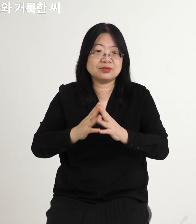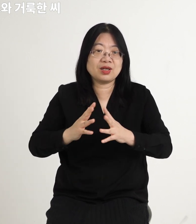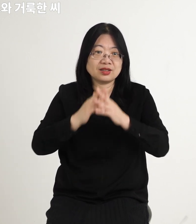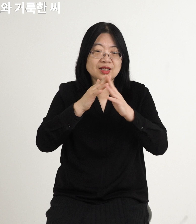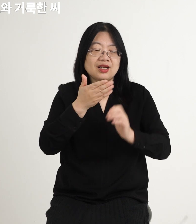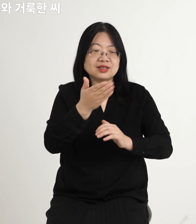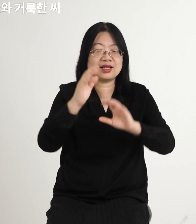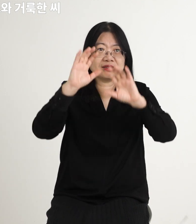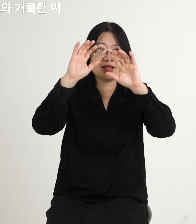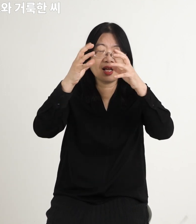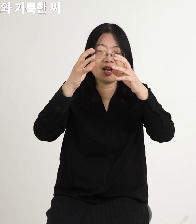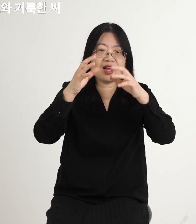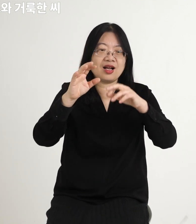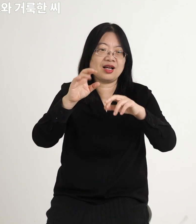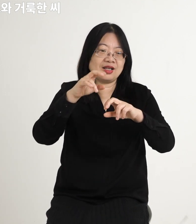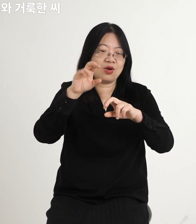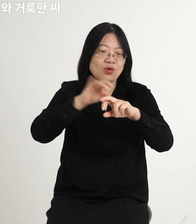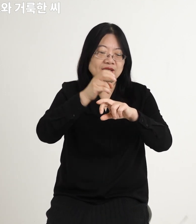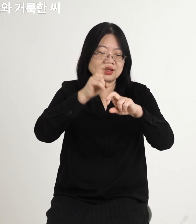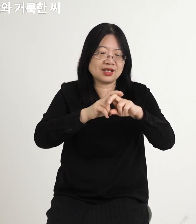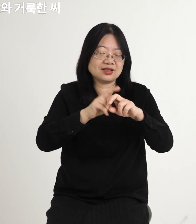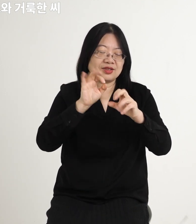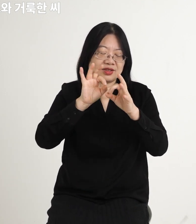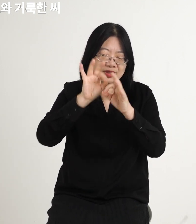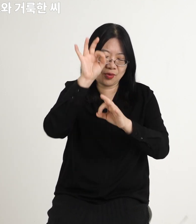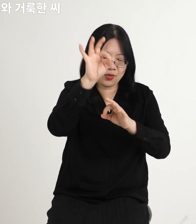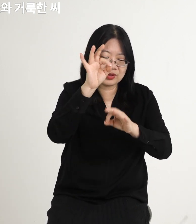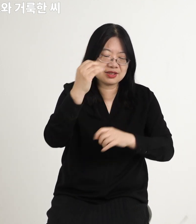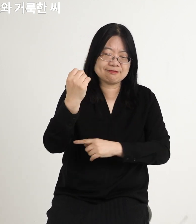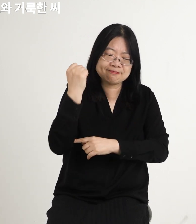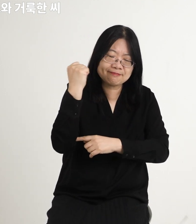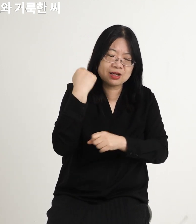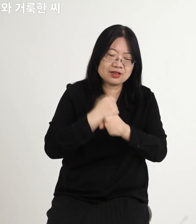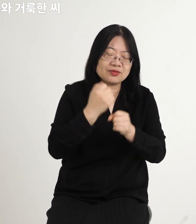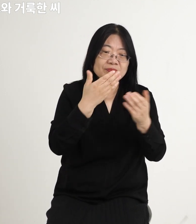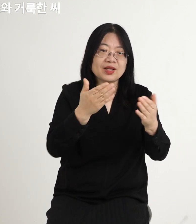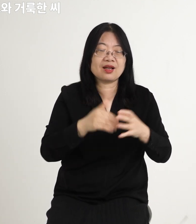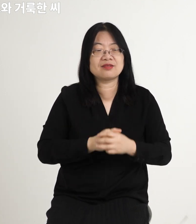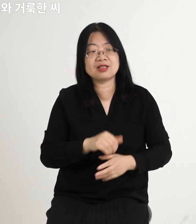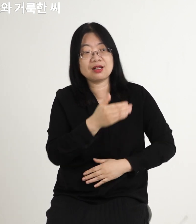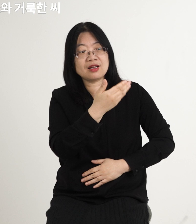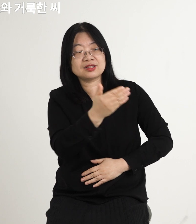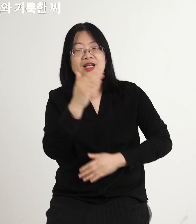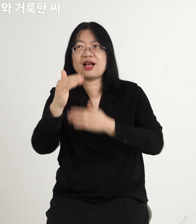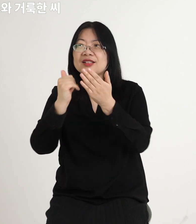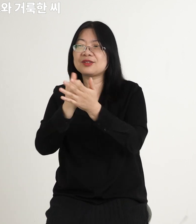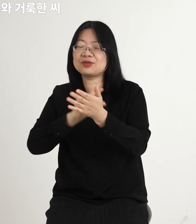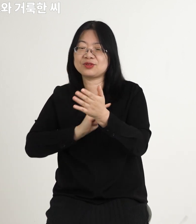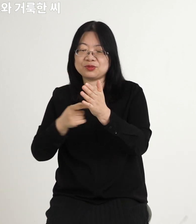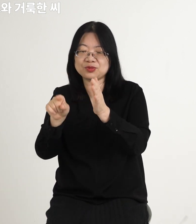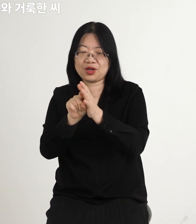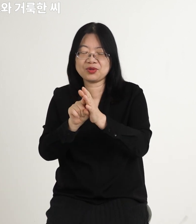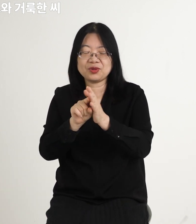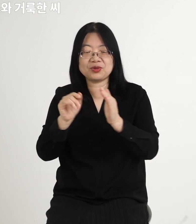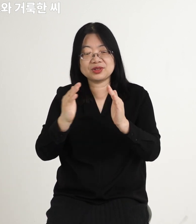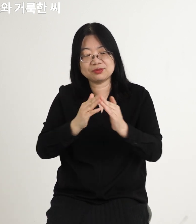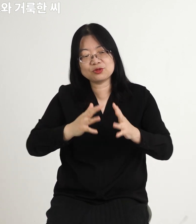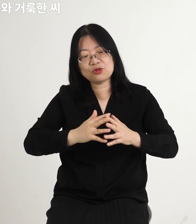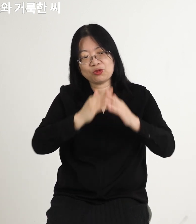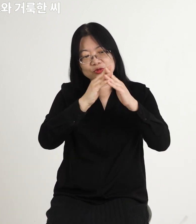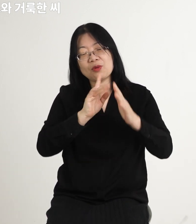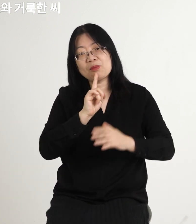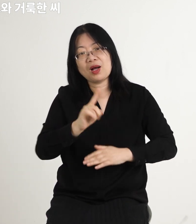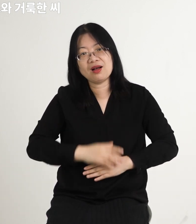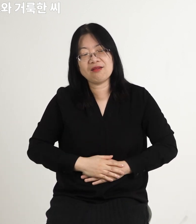왕위를 영원히 견고하게 하리라. 그는 내 이름을 위하여 집을 건축할 것이요